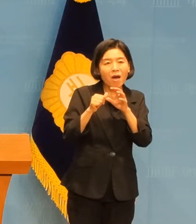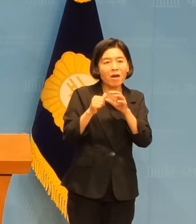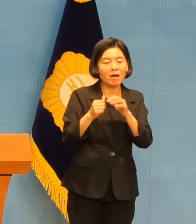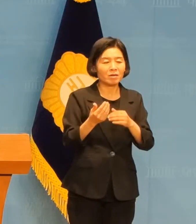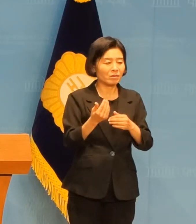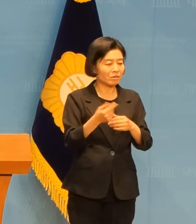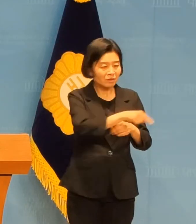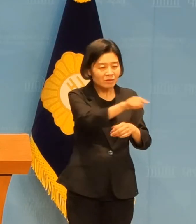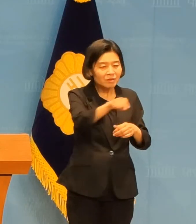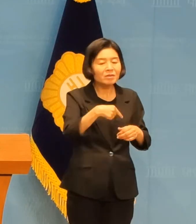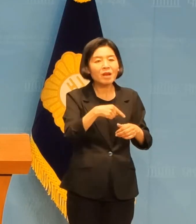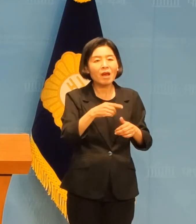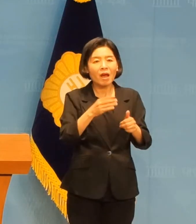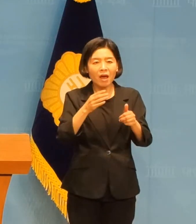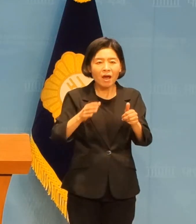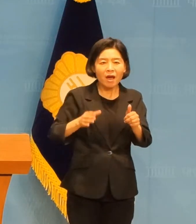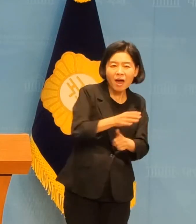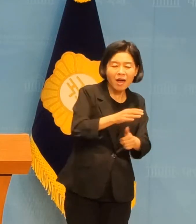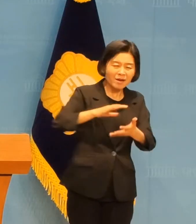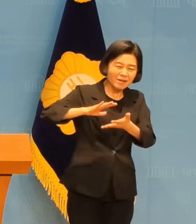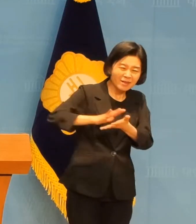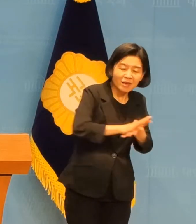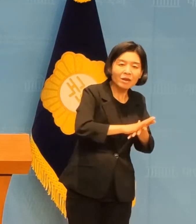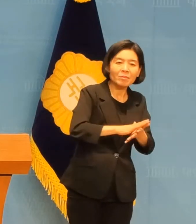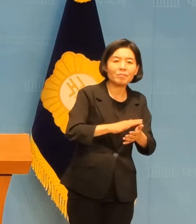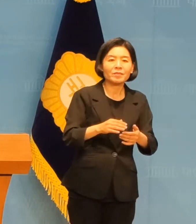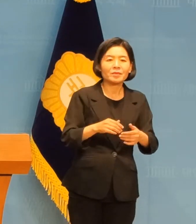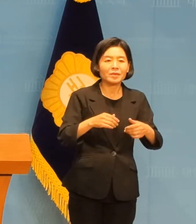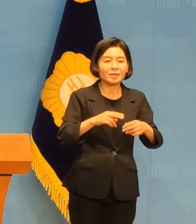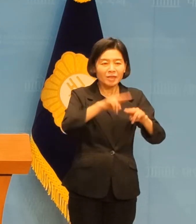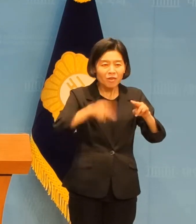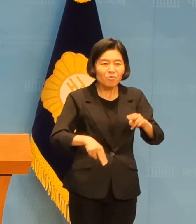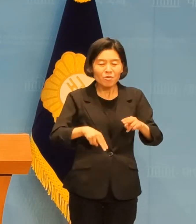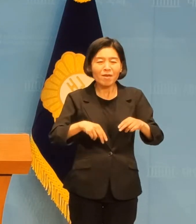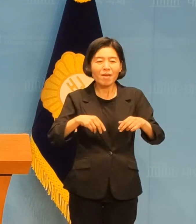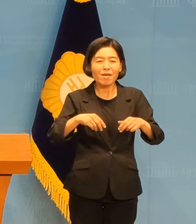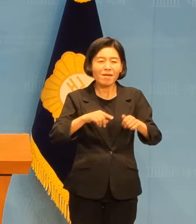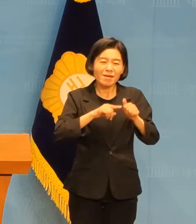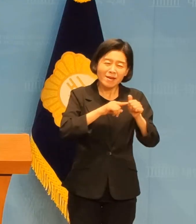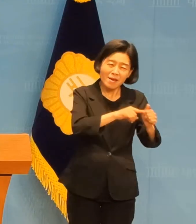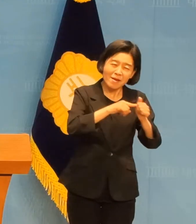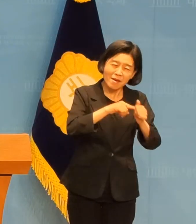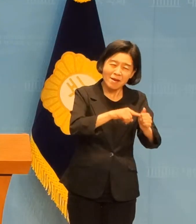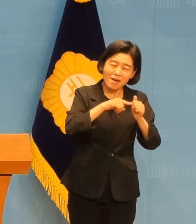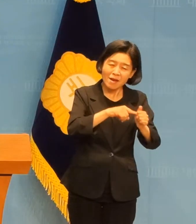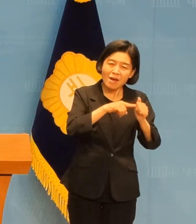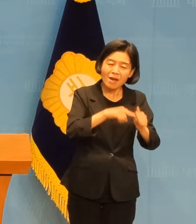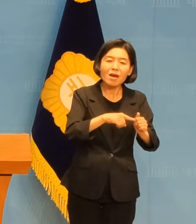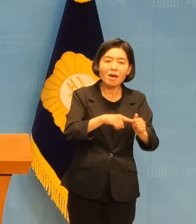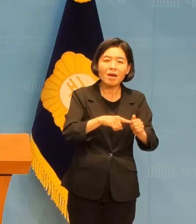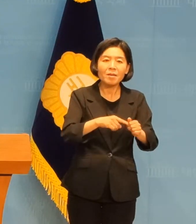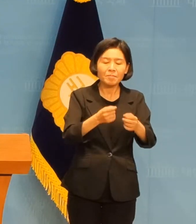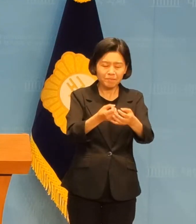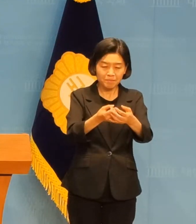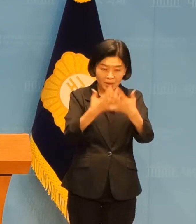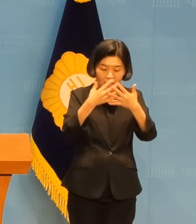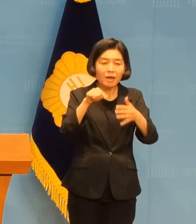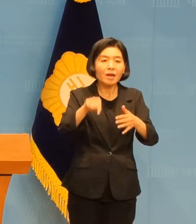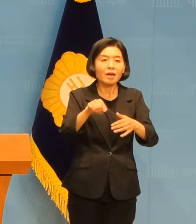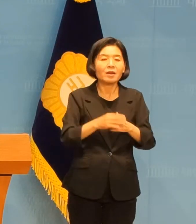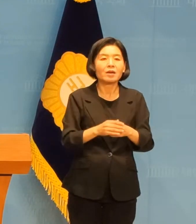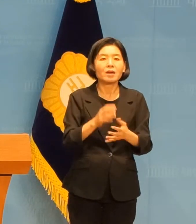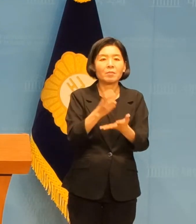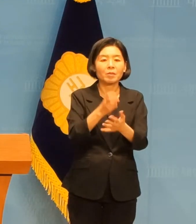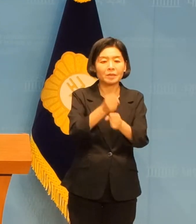대상으로 노골적으로 탄압하거나 사퇴 압박을 했다는 사실이 드러난 것입니다.